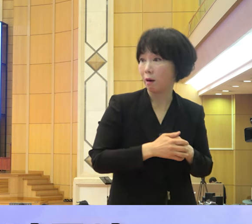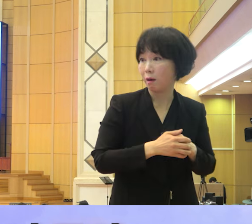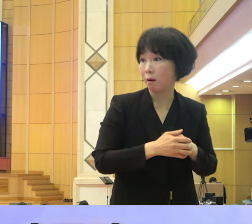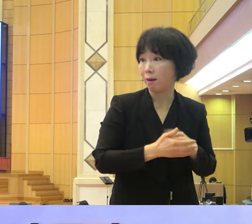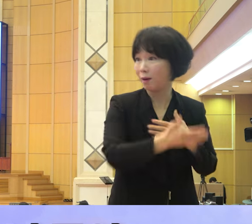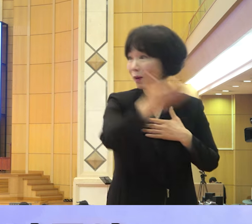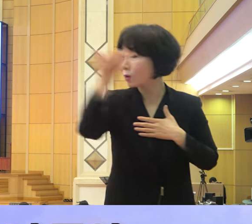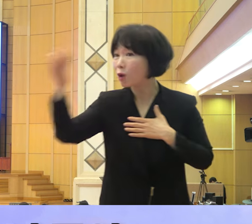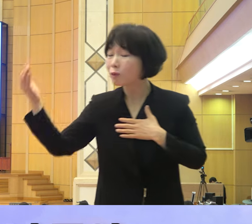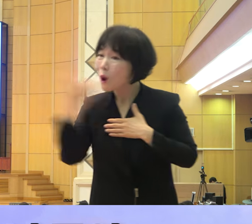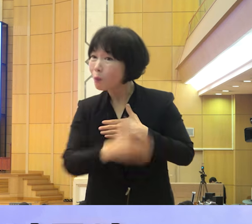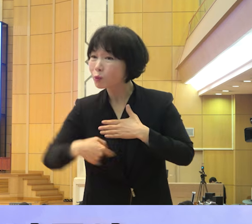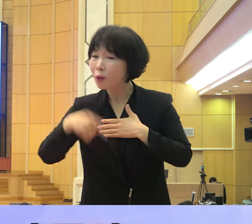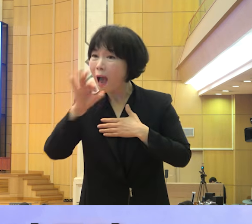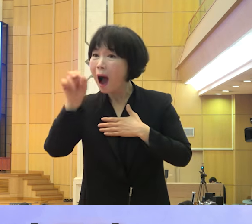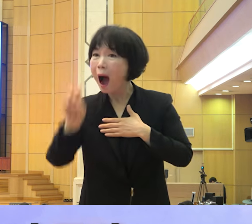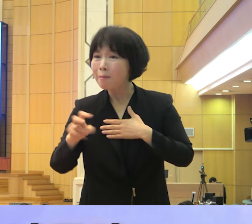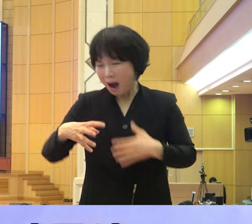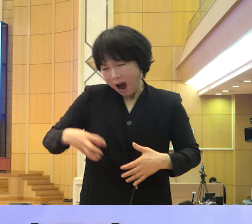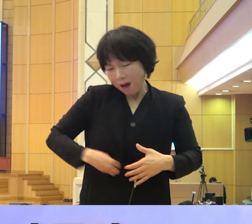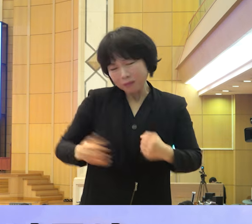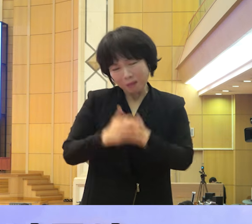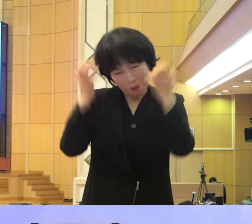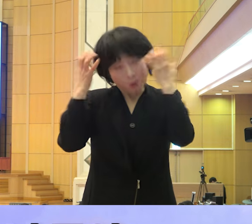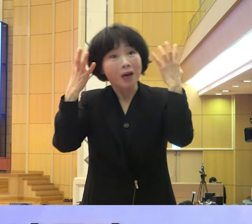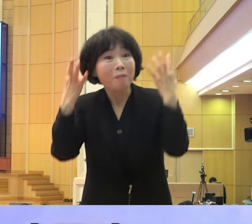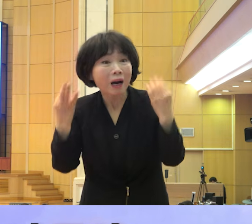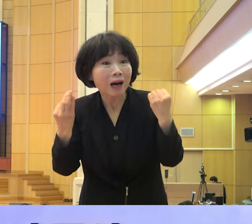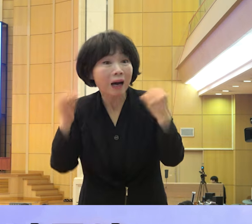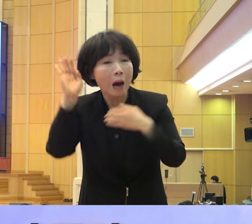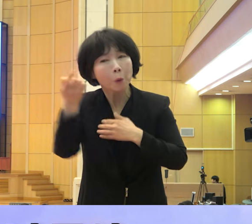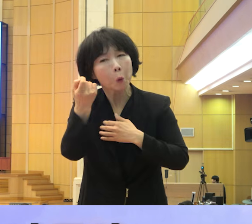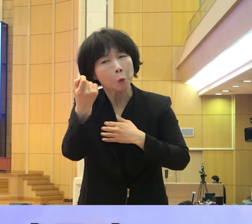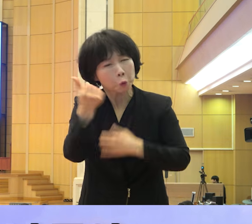혹시라도 암으로 고생하는 분 조금만 참으세요.